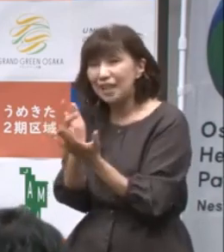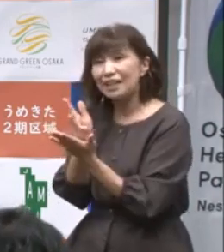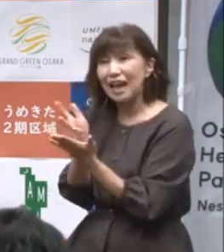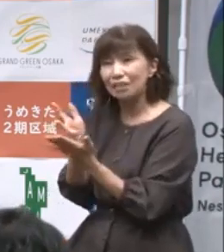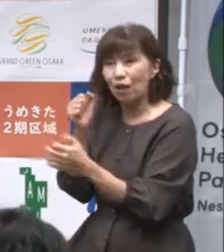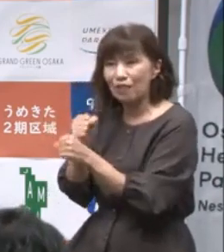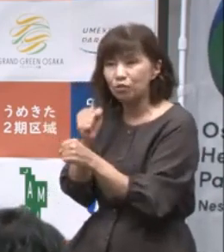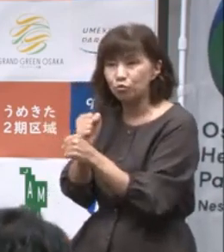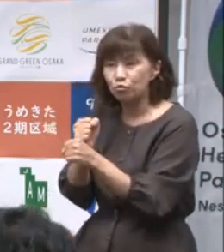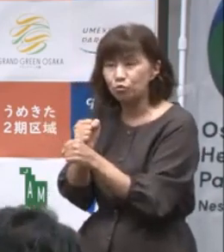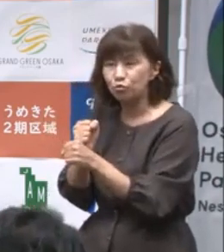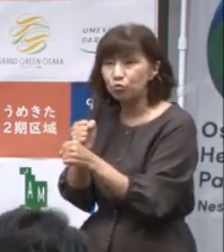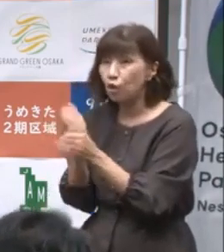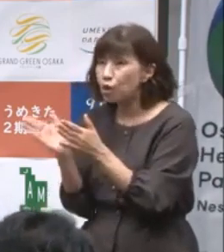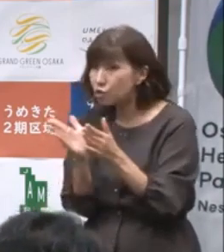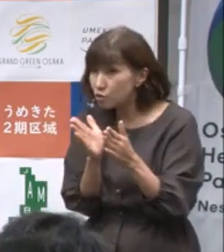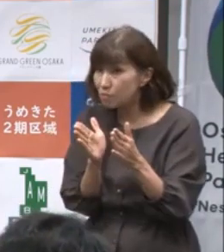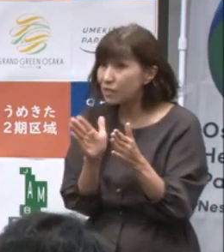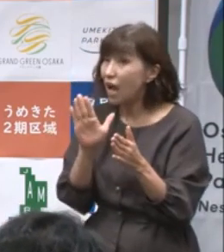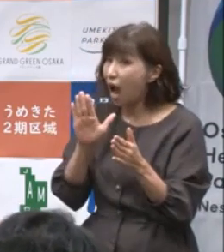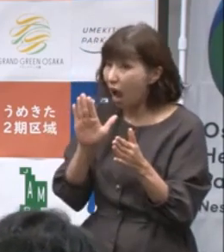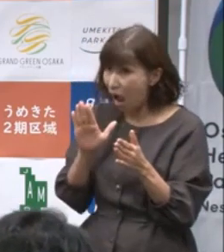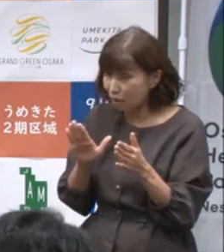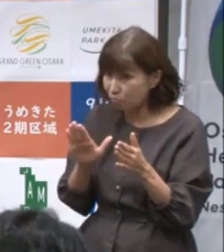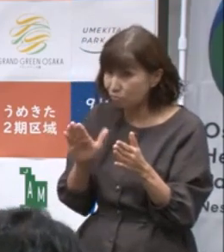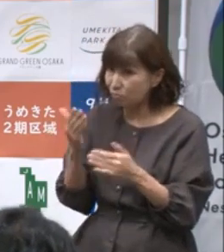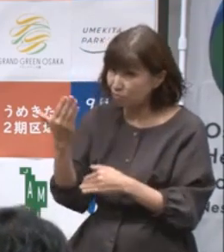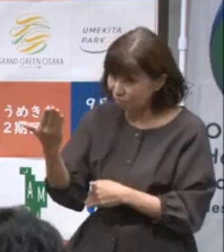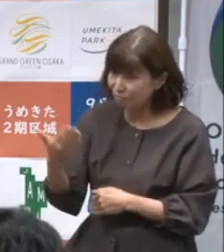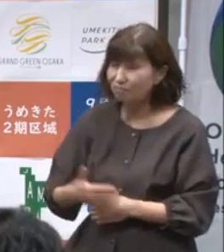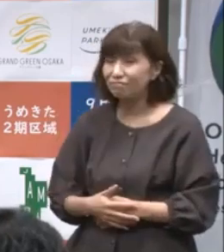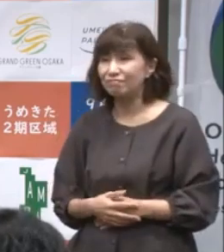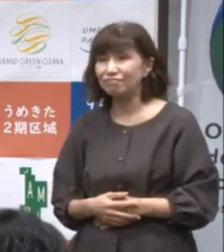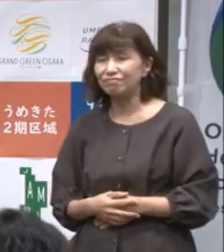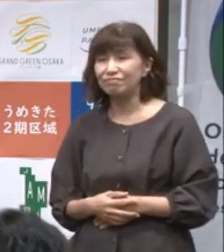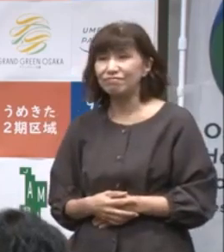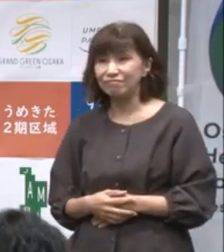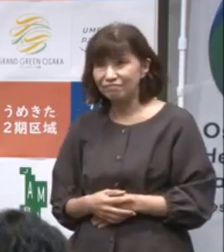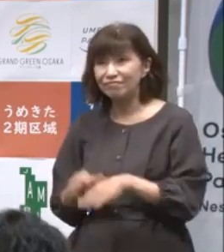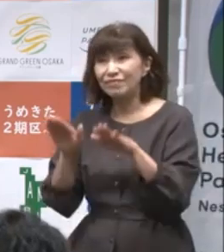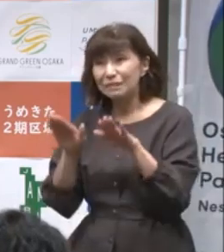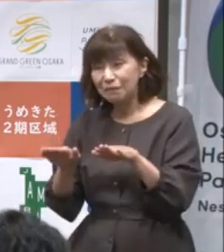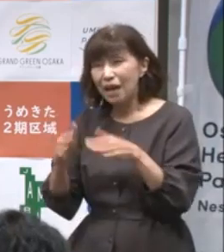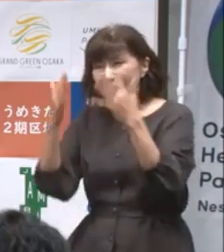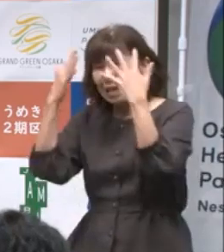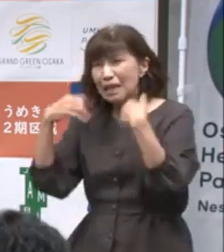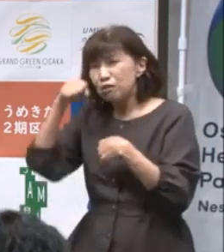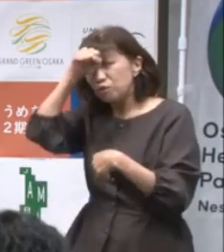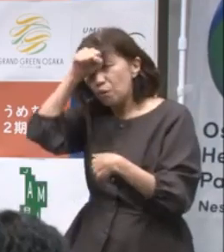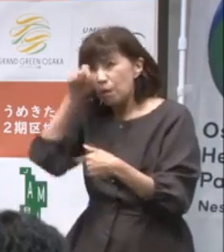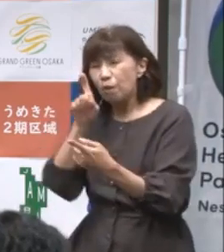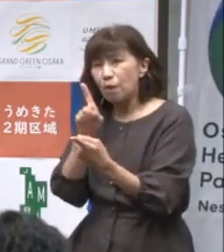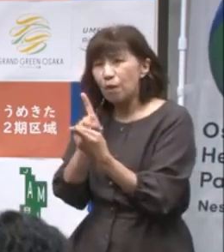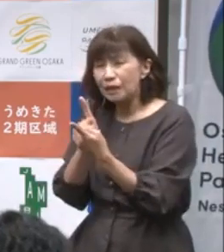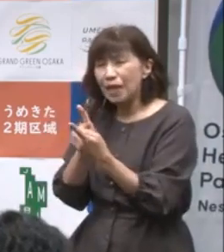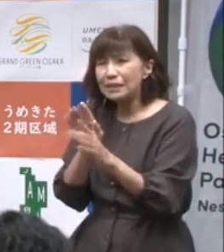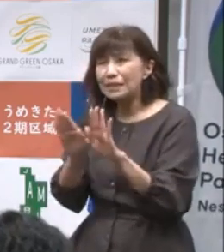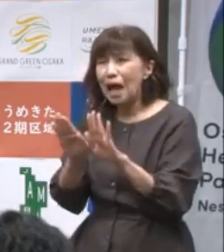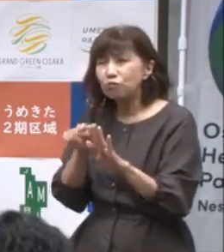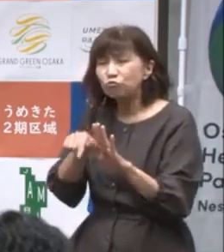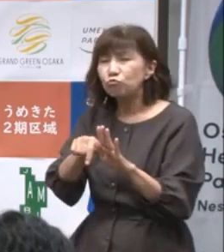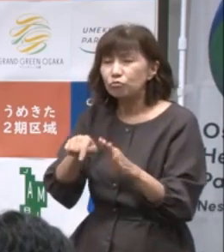ドライン作成の準備をされているというようなことはあるんでしょうか。 現在熱中症対策については防災実施計